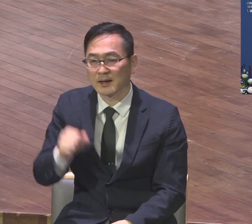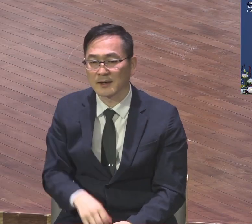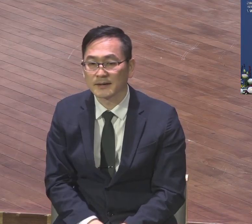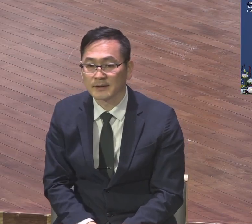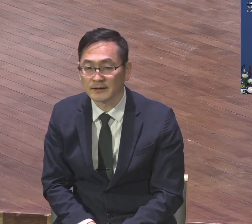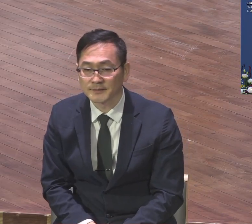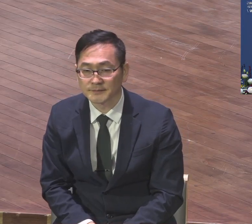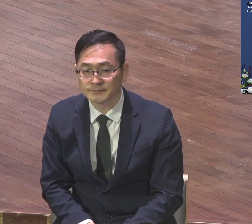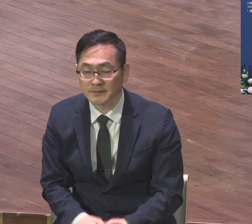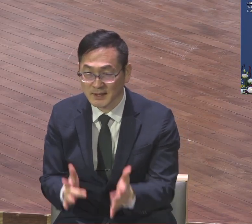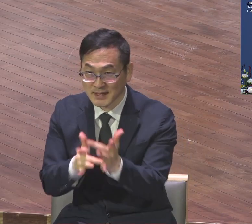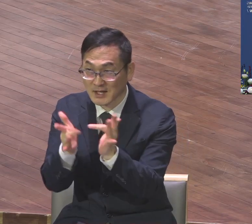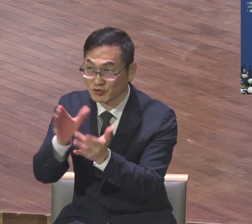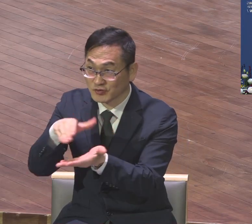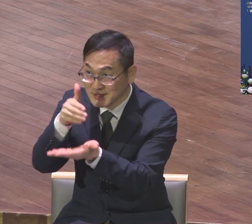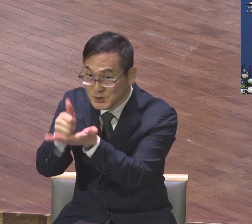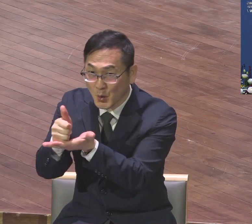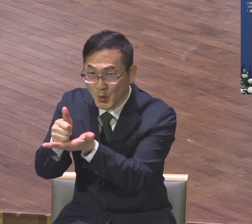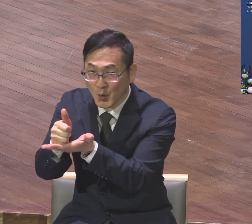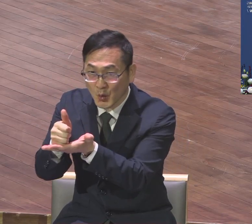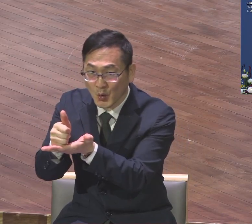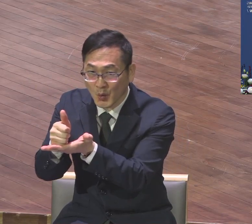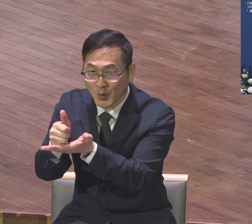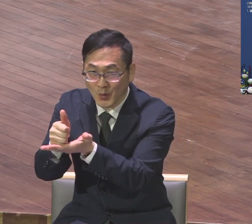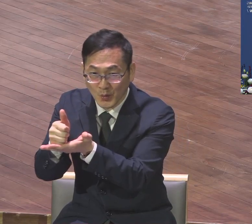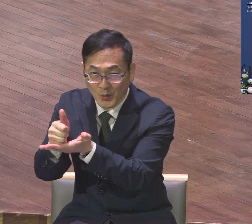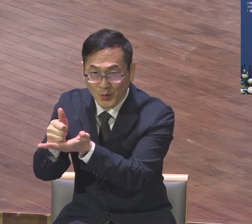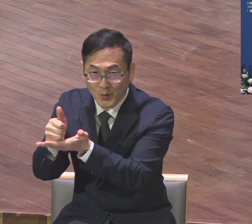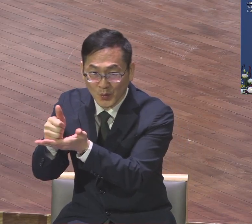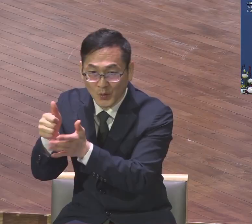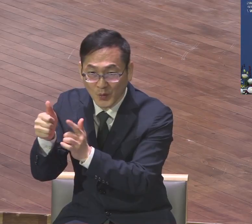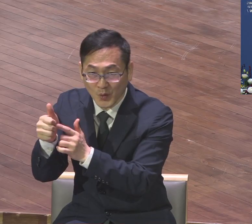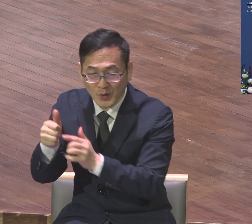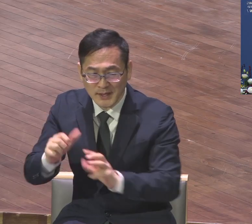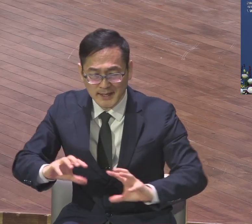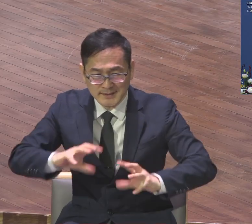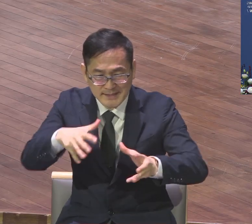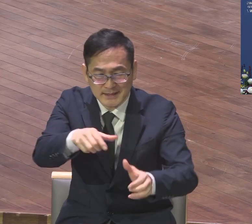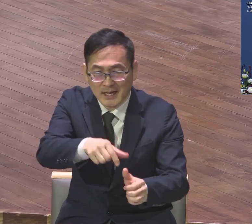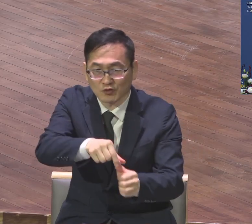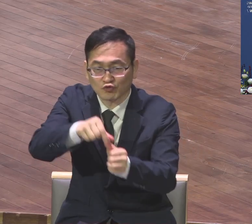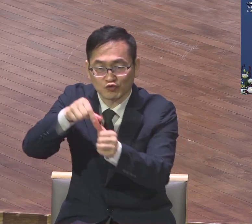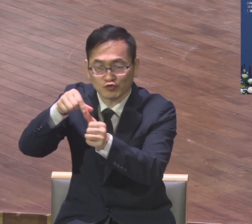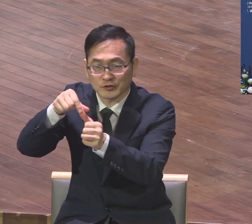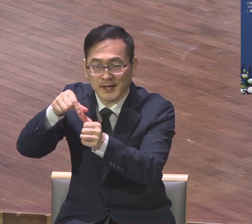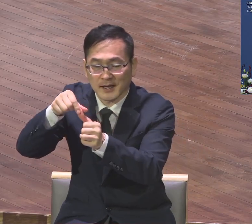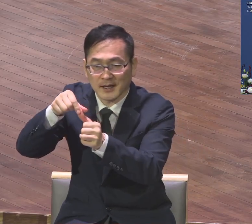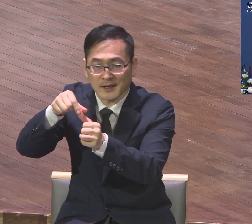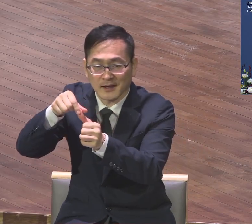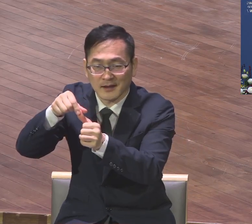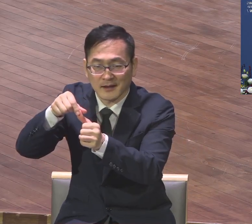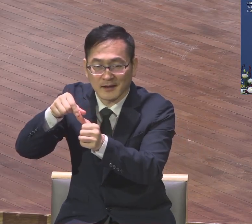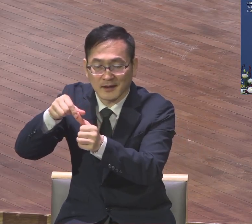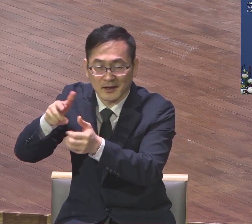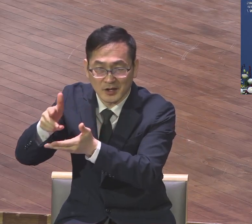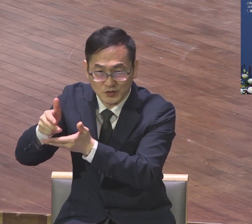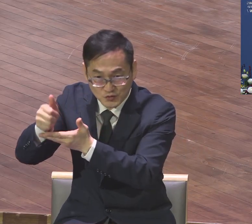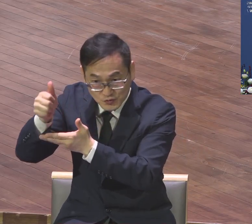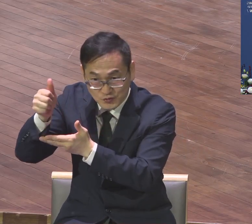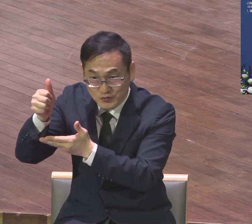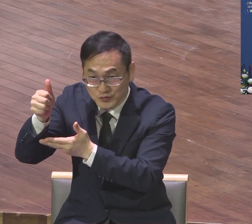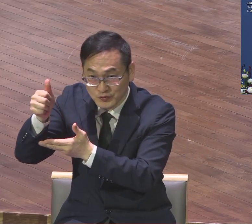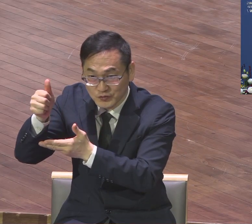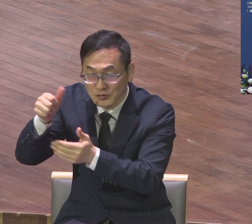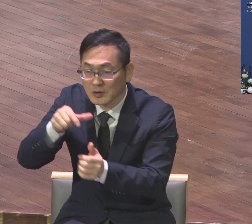예수 그리스도를 모든 인류를 향한 구세주, 구원자